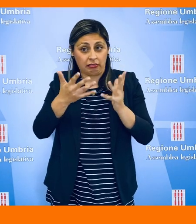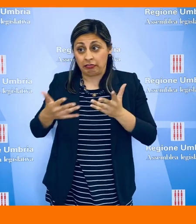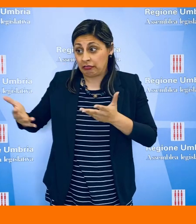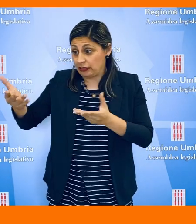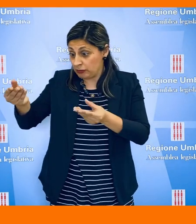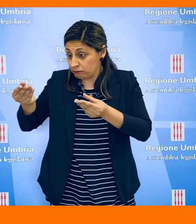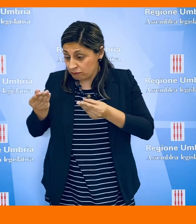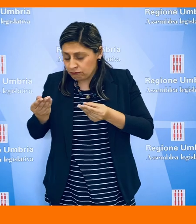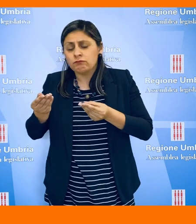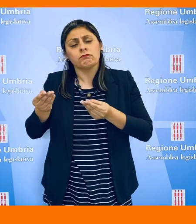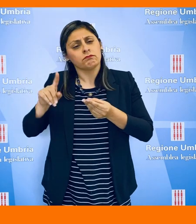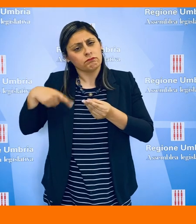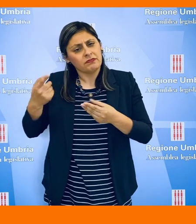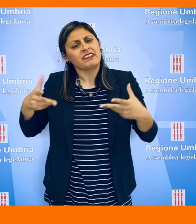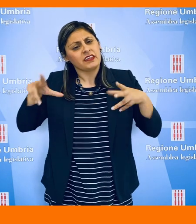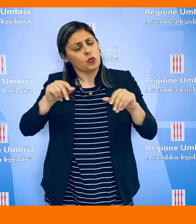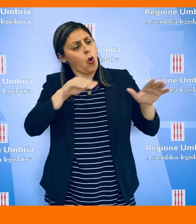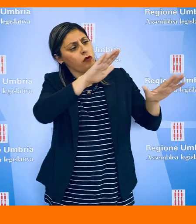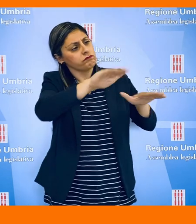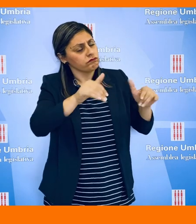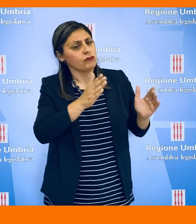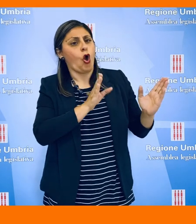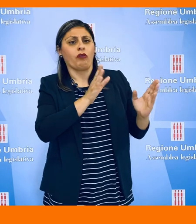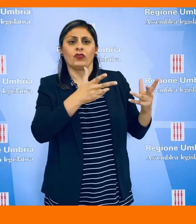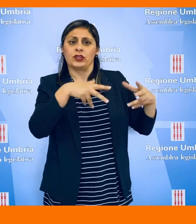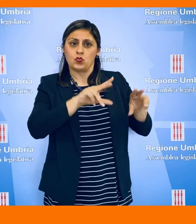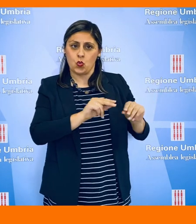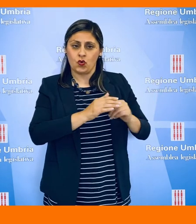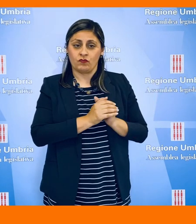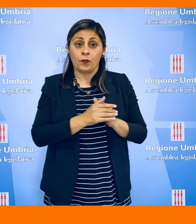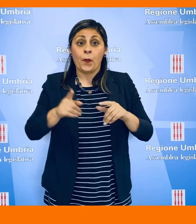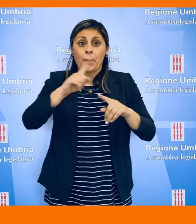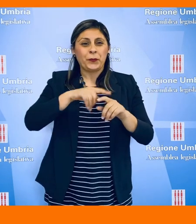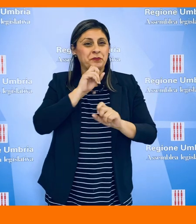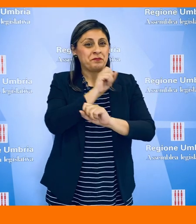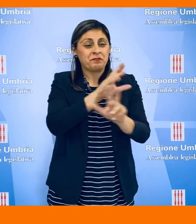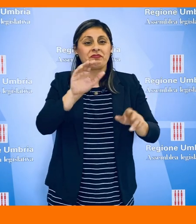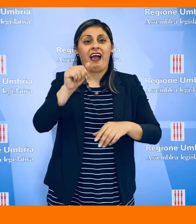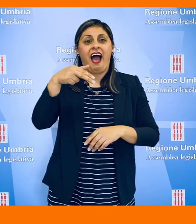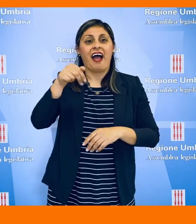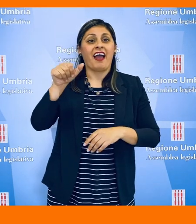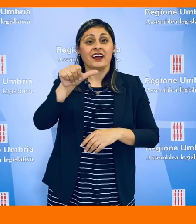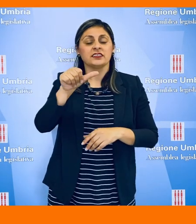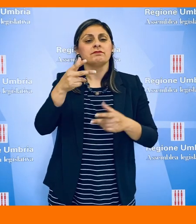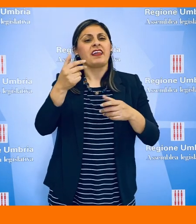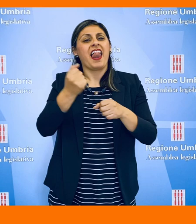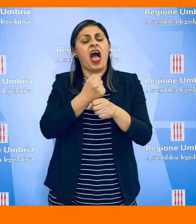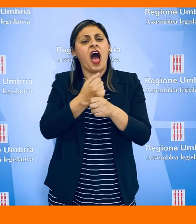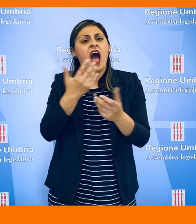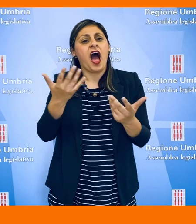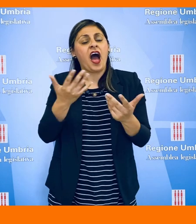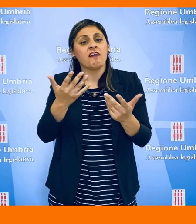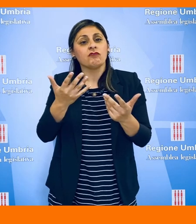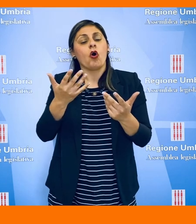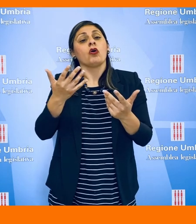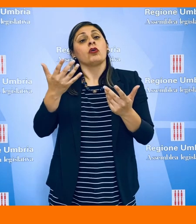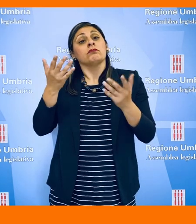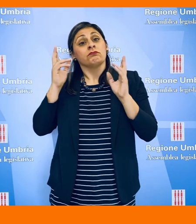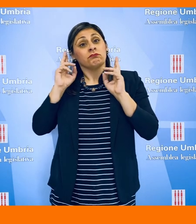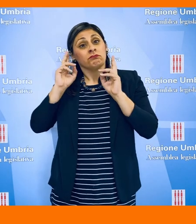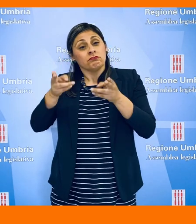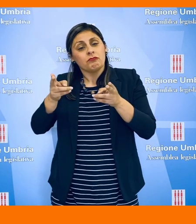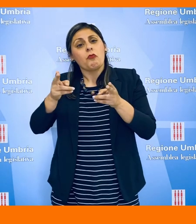saranno disponibili questi dati, ha detto l'assessore, ci sarà un ulteriore confronto. Inoltre ha annunciato che ANAS sta lavorando